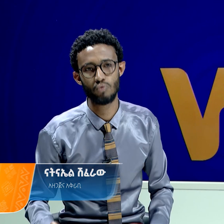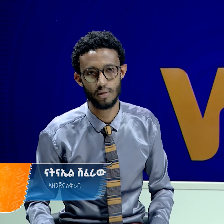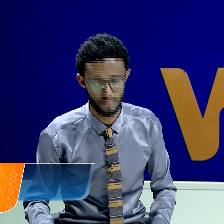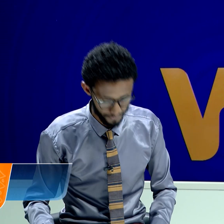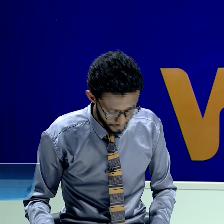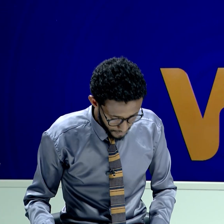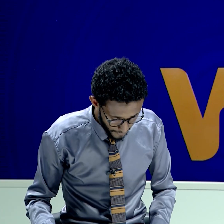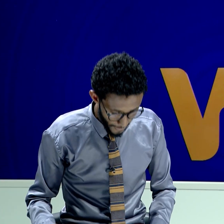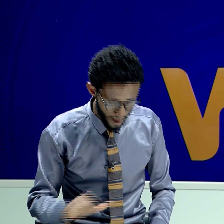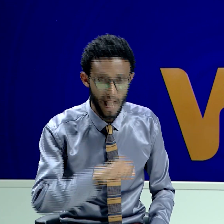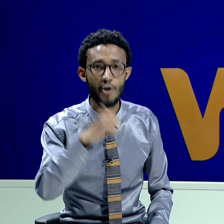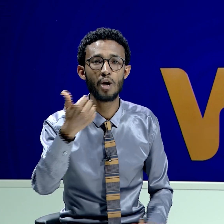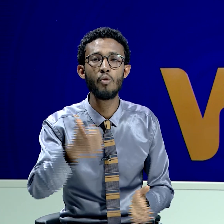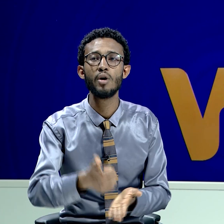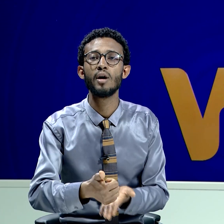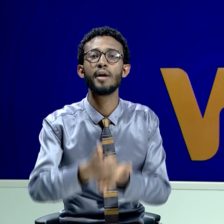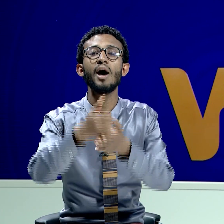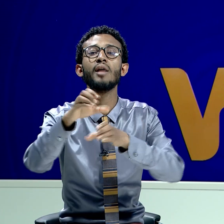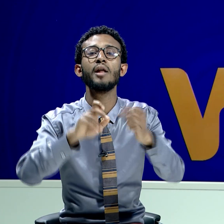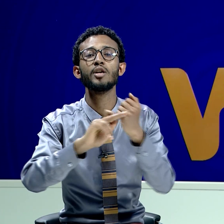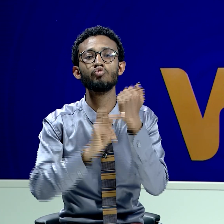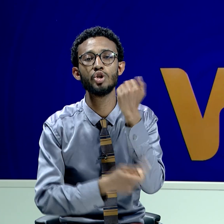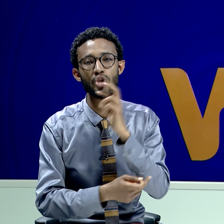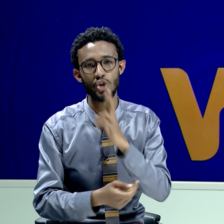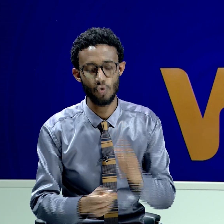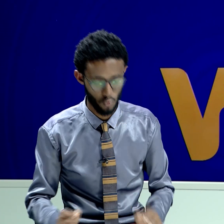የሚያደርጉት። ሌላው ደግሞ እርዳታ አዳጊ ድርጅቶች ናቸው።